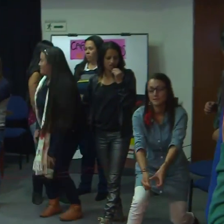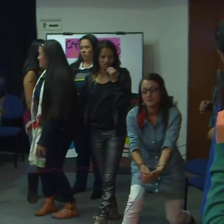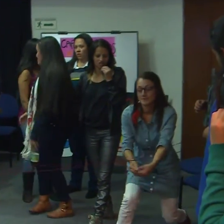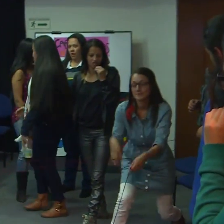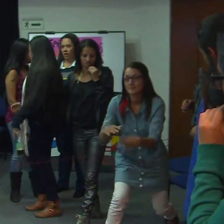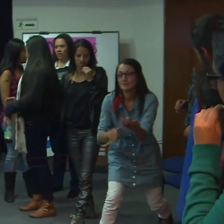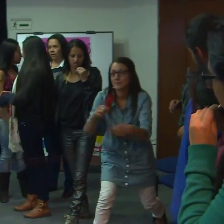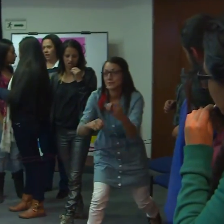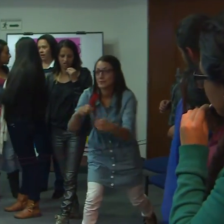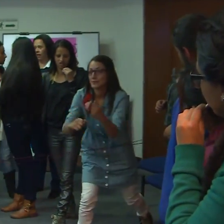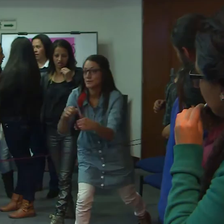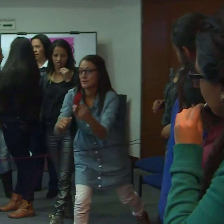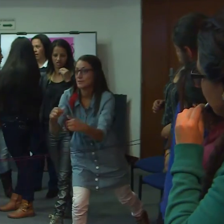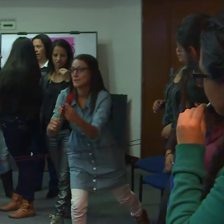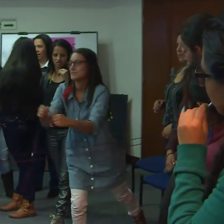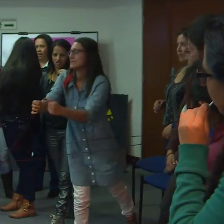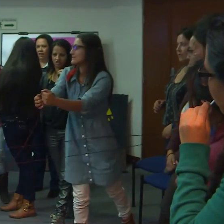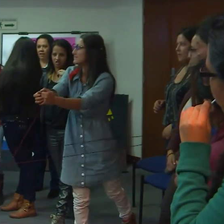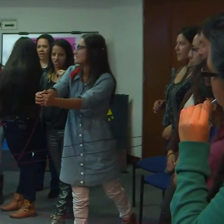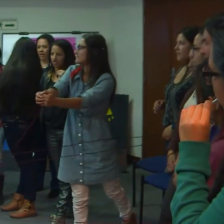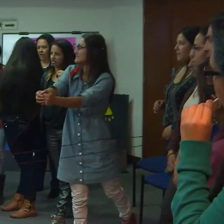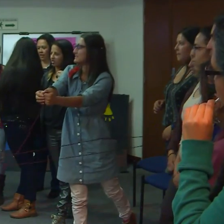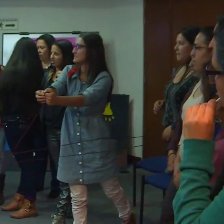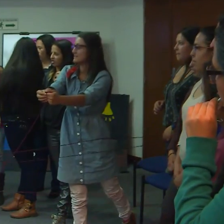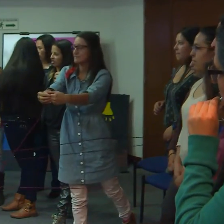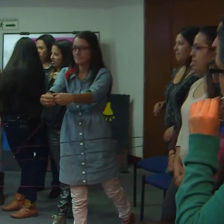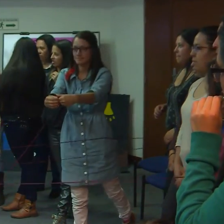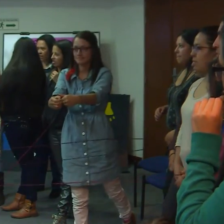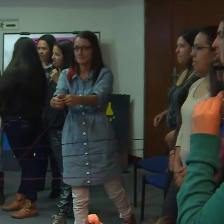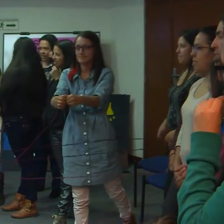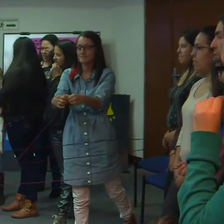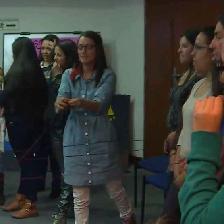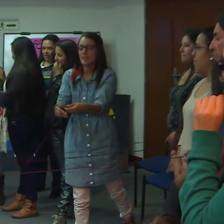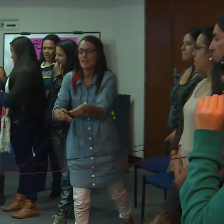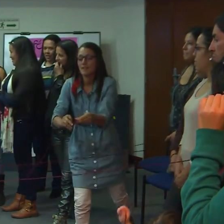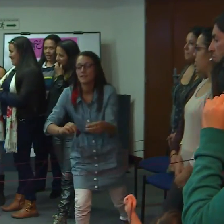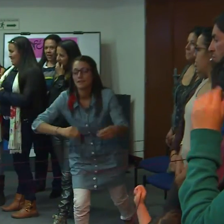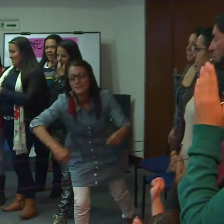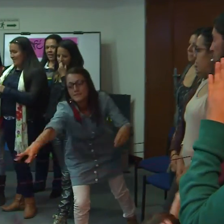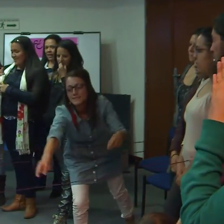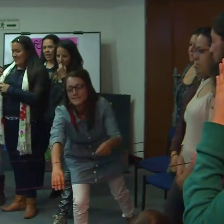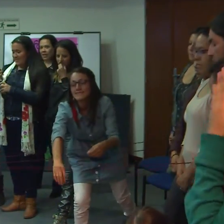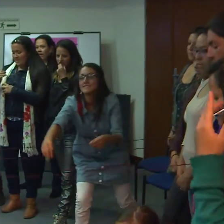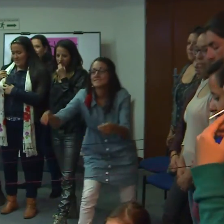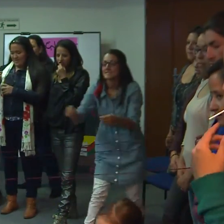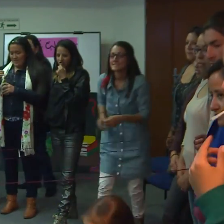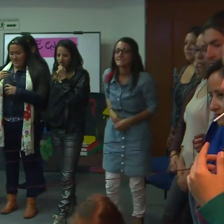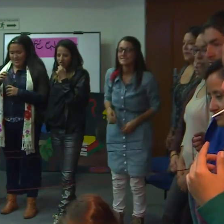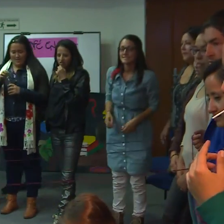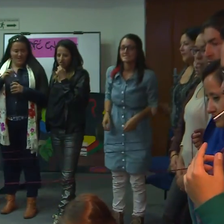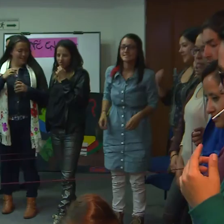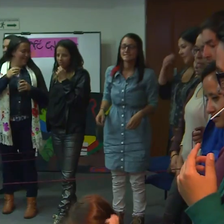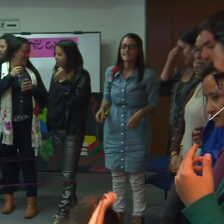Ahora lo que vamos a hacer es desenredarnos. O sea, tenemos que devolver